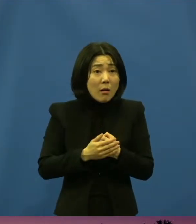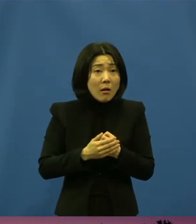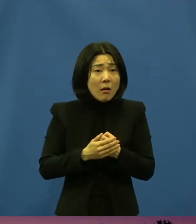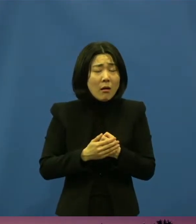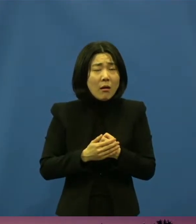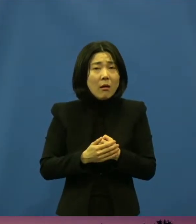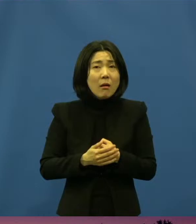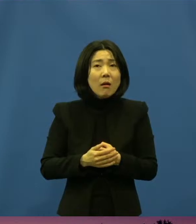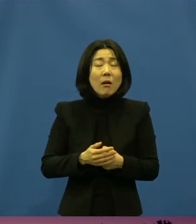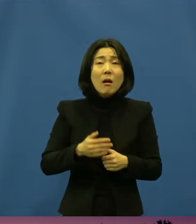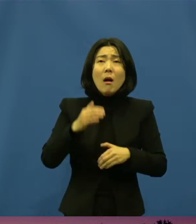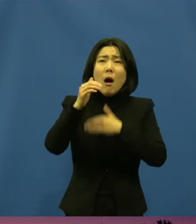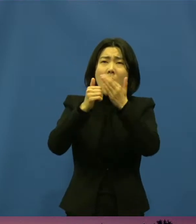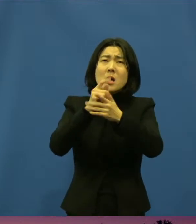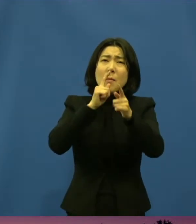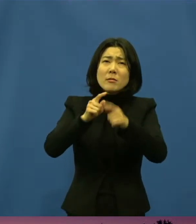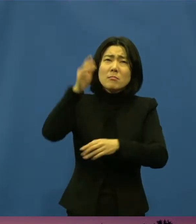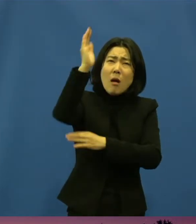와닿지는 않아.